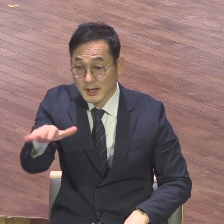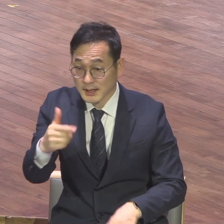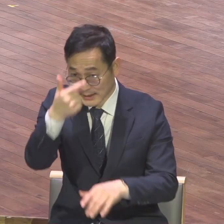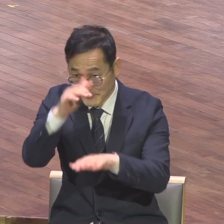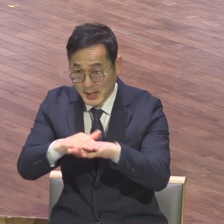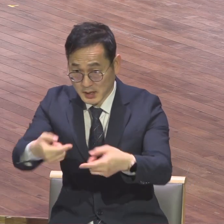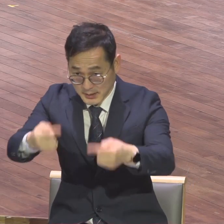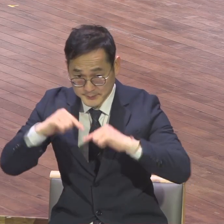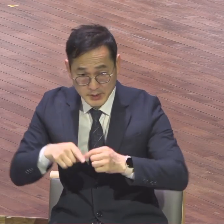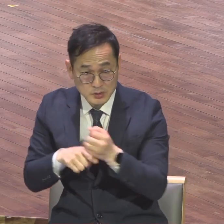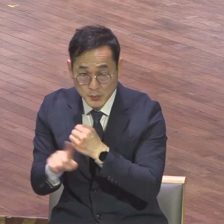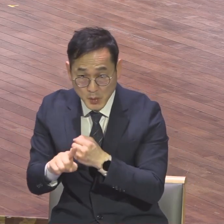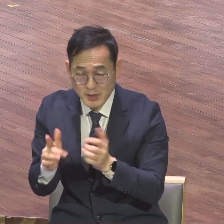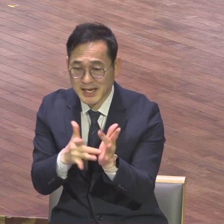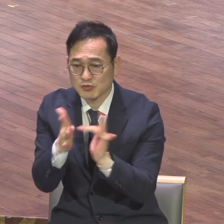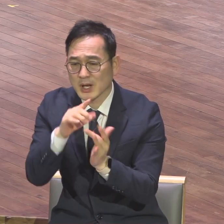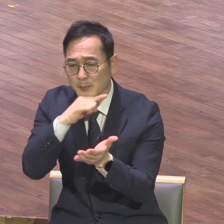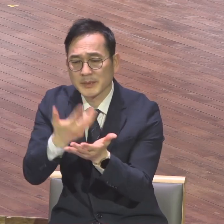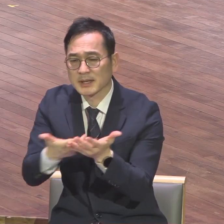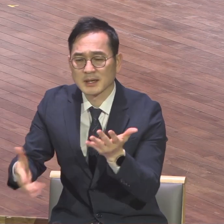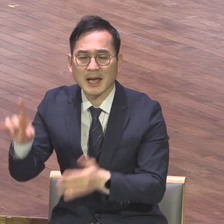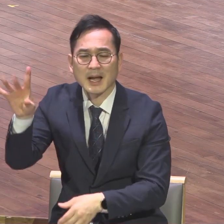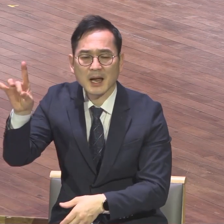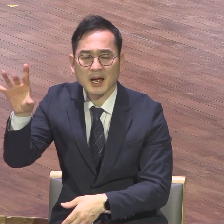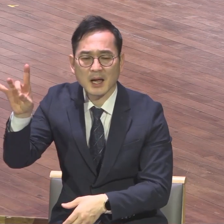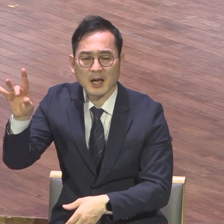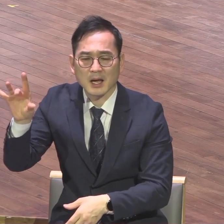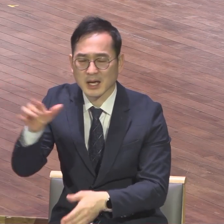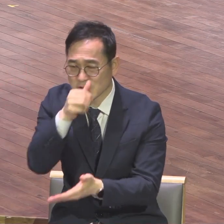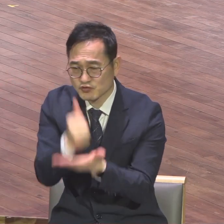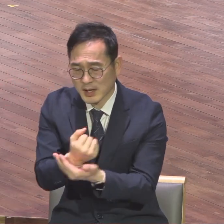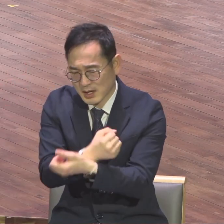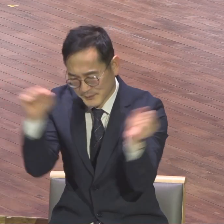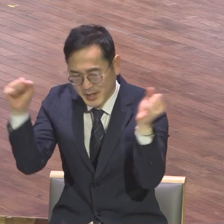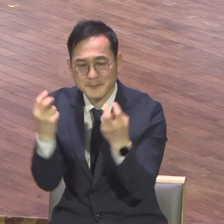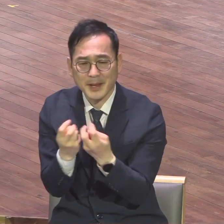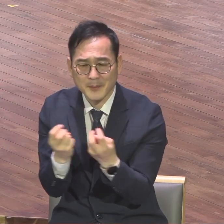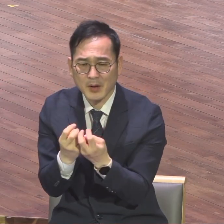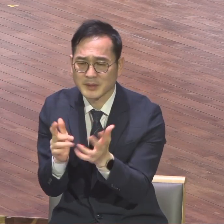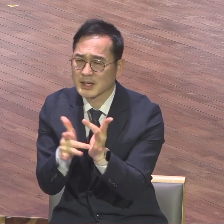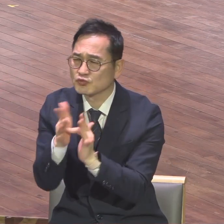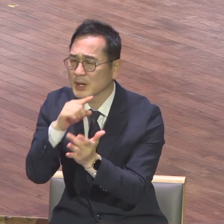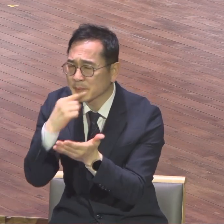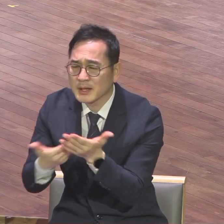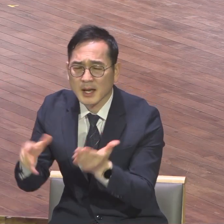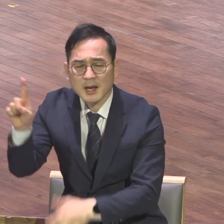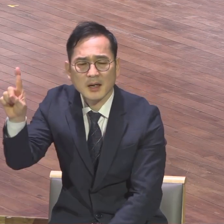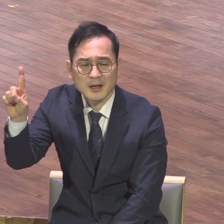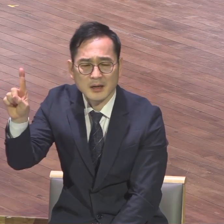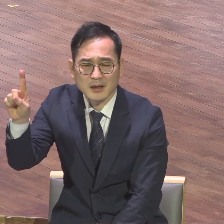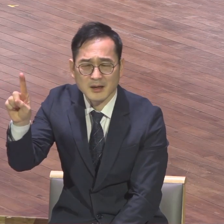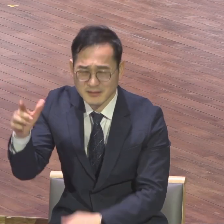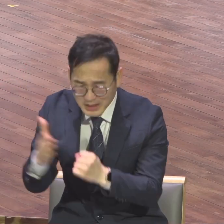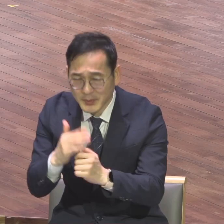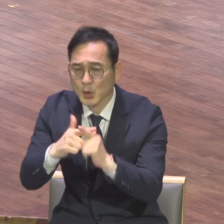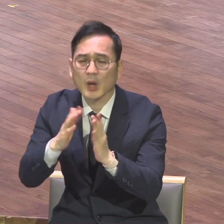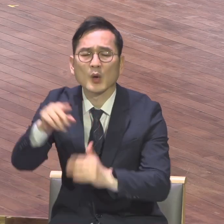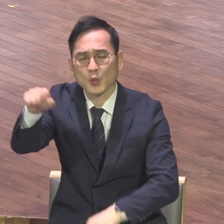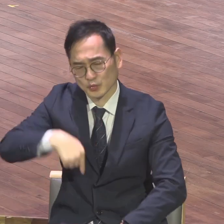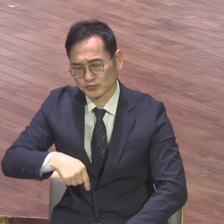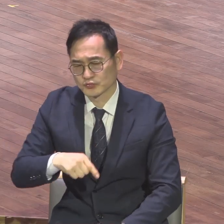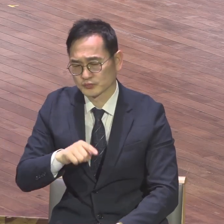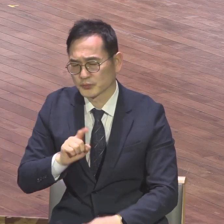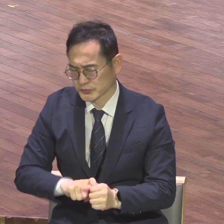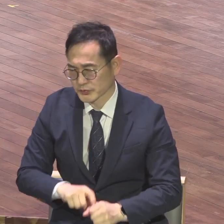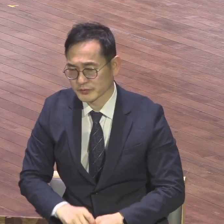것입니다. 예수의 피밖에 없기 때문에 예수 그리스도의 보혈을 통해서 모든 저주, 모든 죄